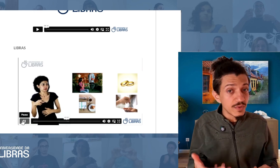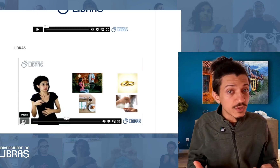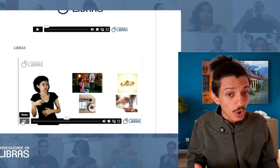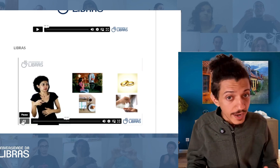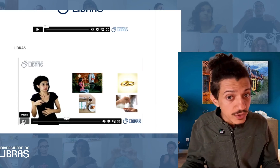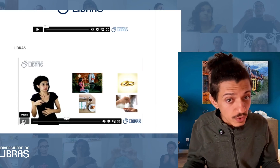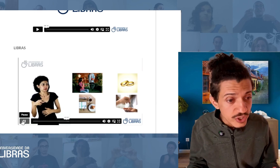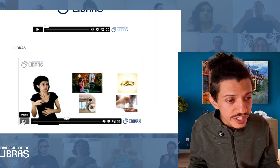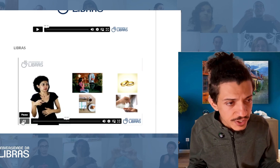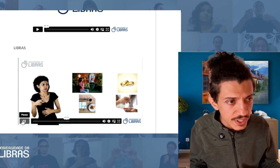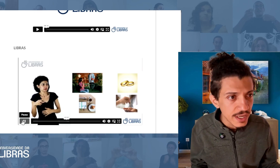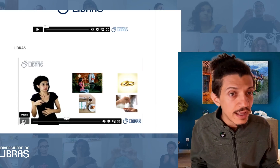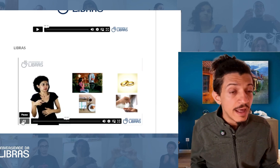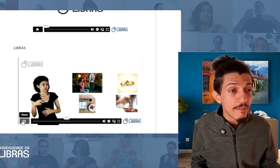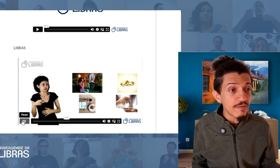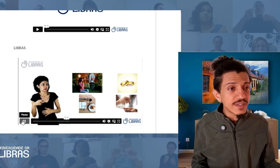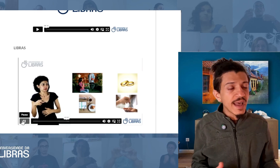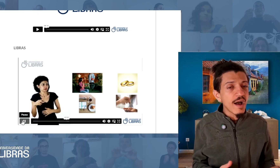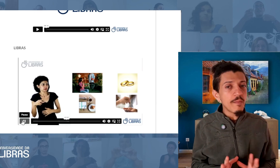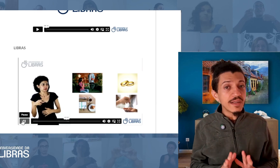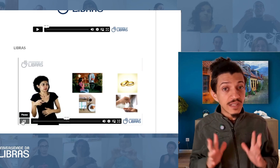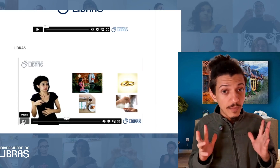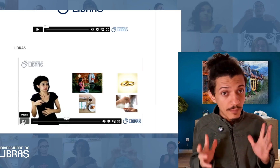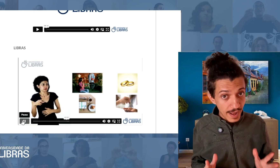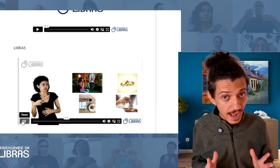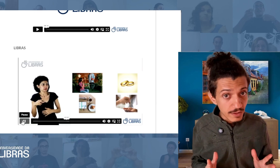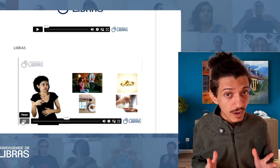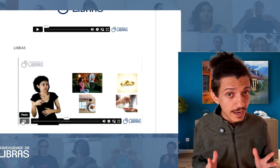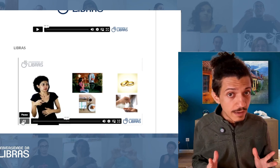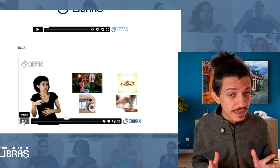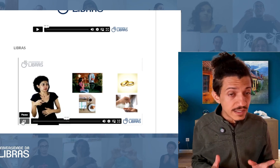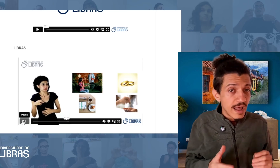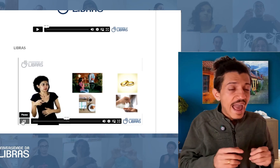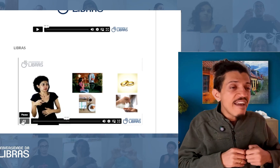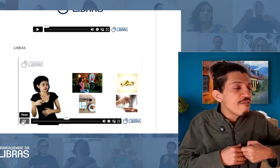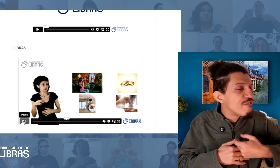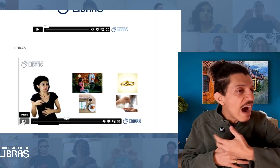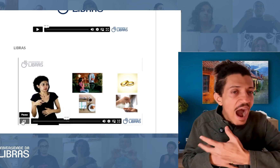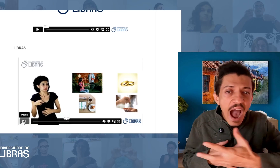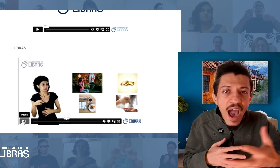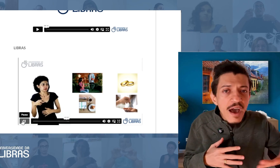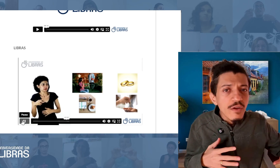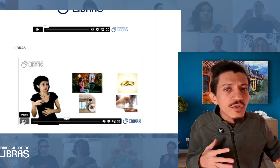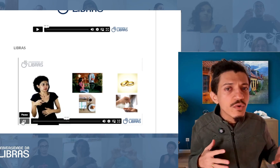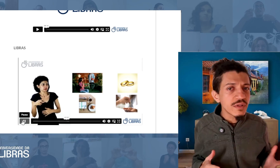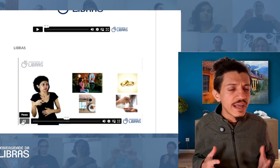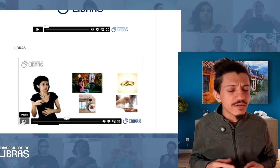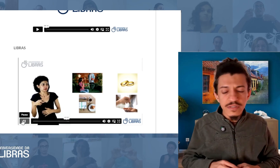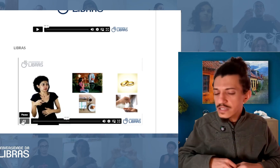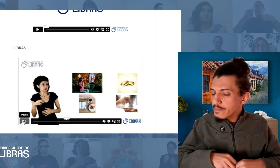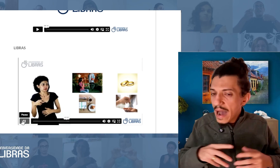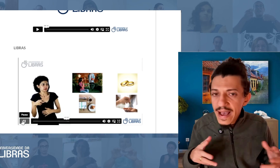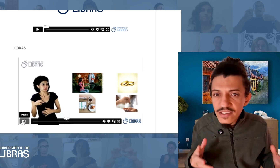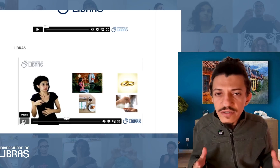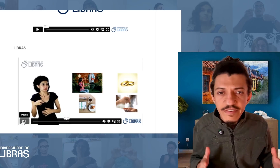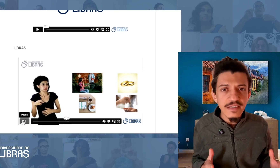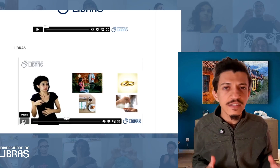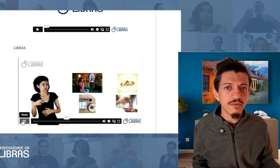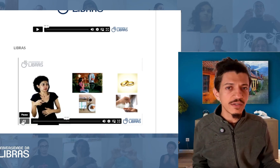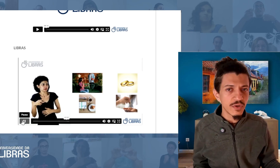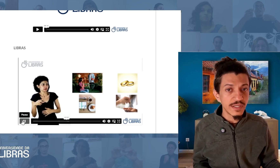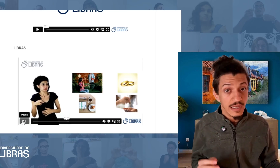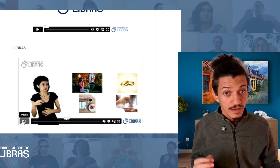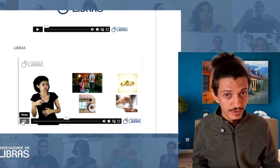são histórias do dia a dia, para você realmente estar preparado com a Libras em vários contextos, nas mais